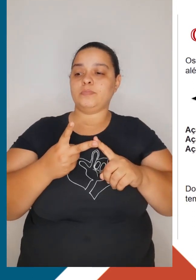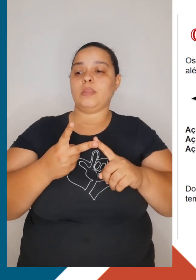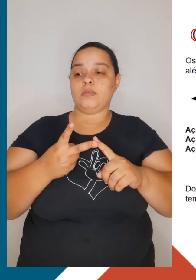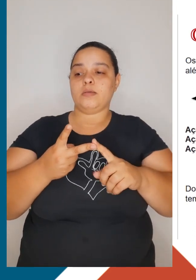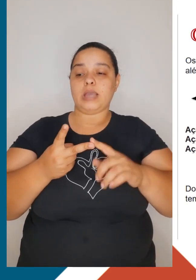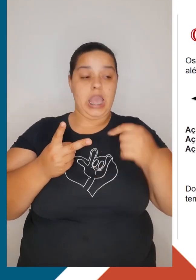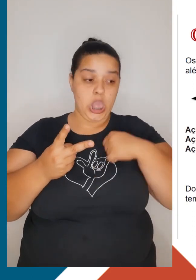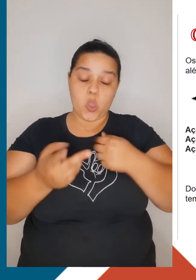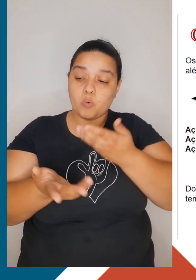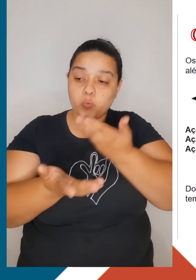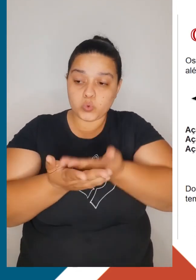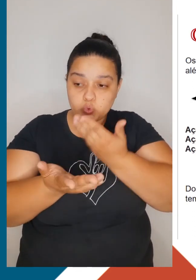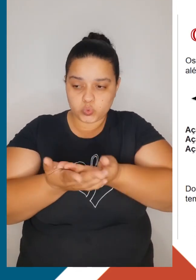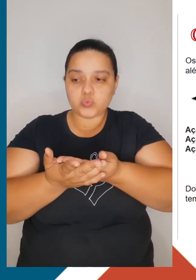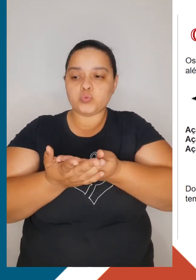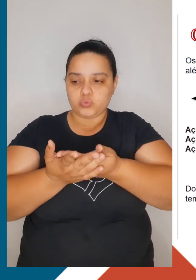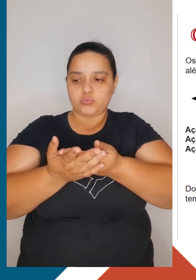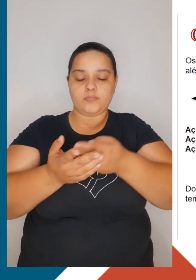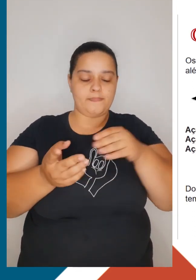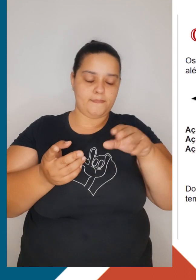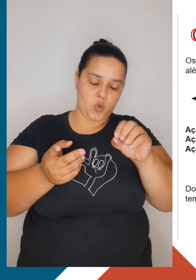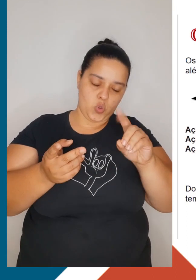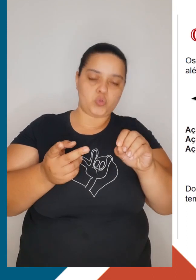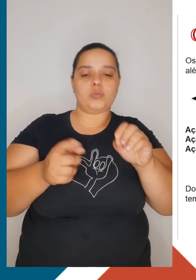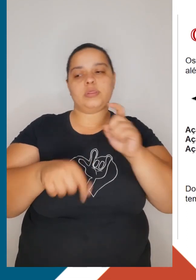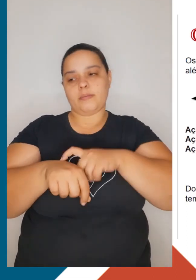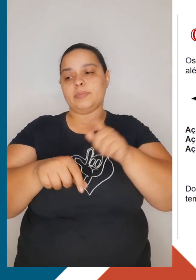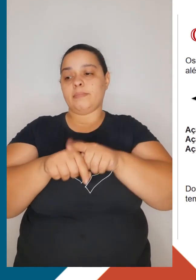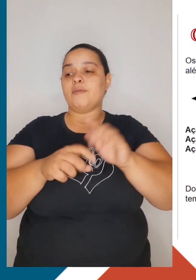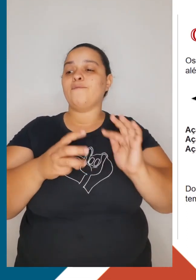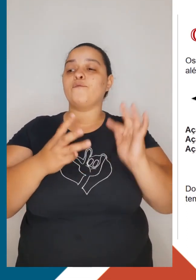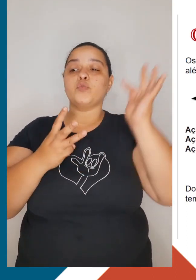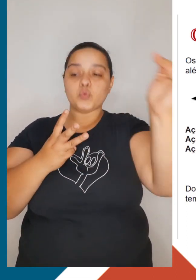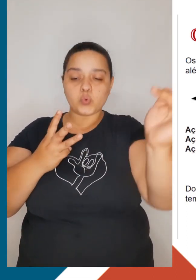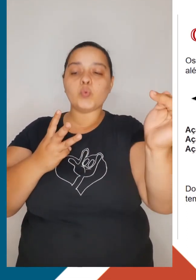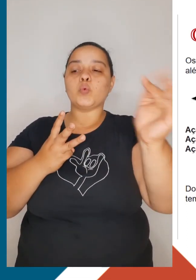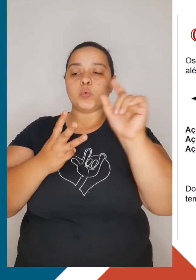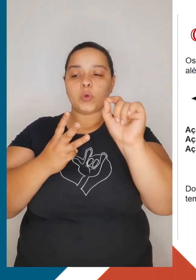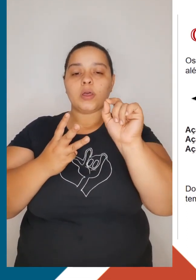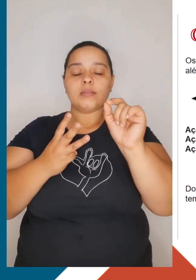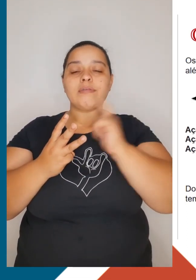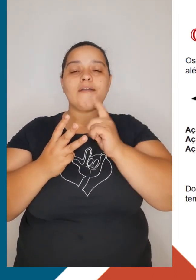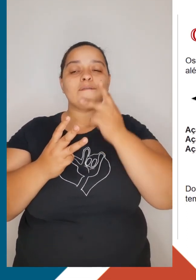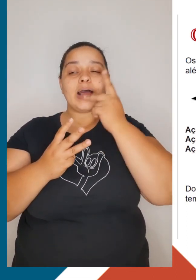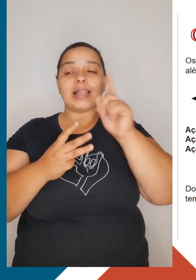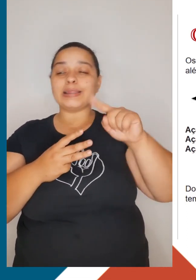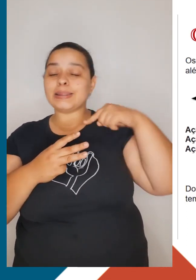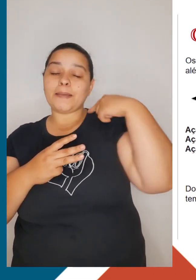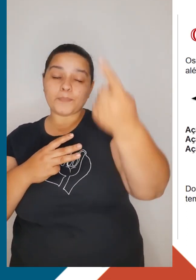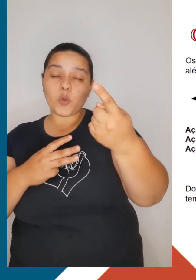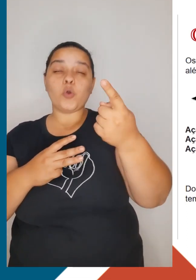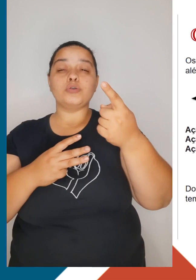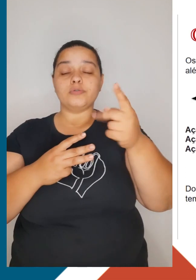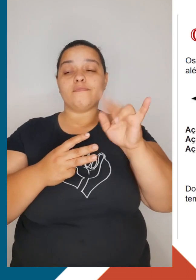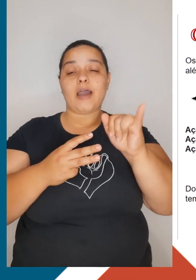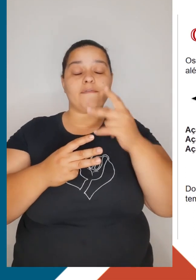neste momento, eu estudo tempos e modos verbais. E a ação no futuro ocorre em referência ao que ocorreu depois do momento